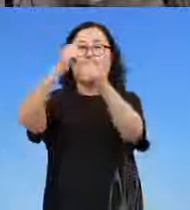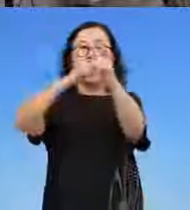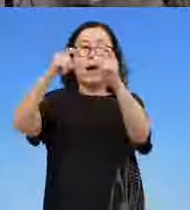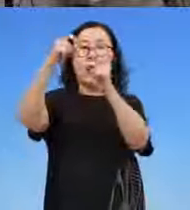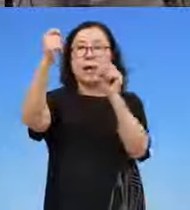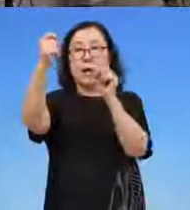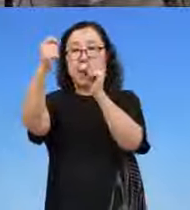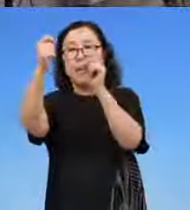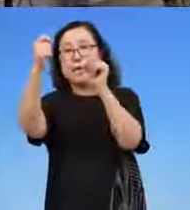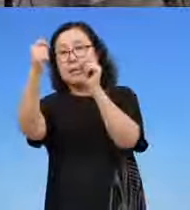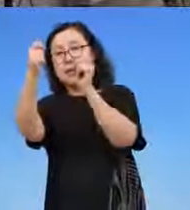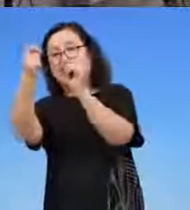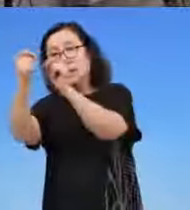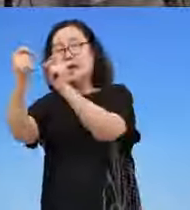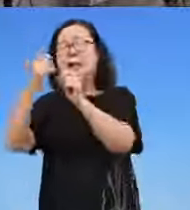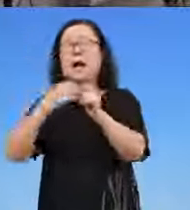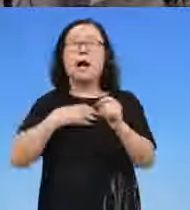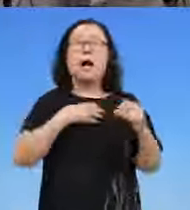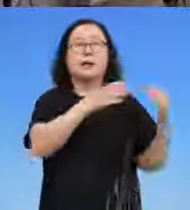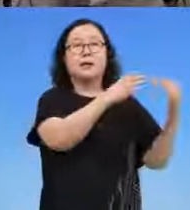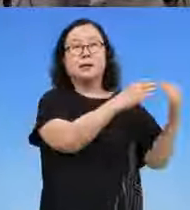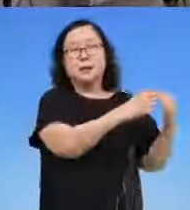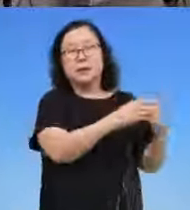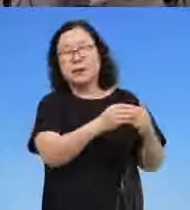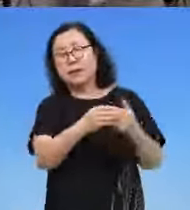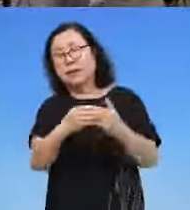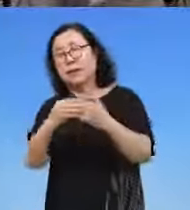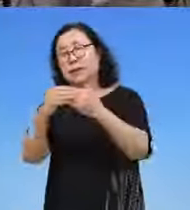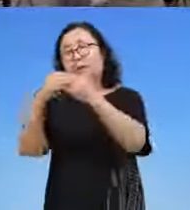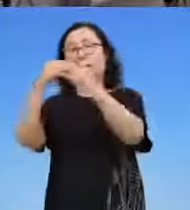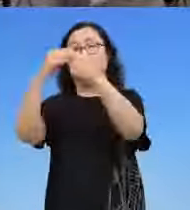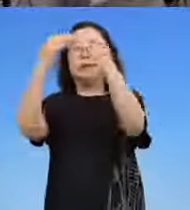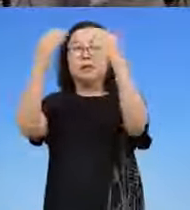주께 더 가까이 나를 이끄시네.